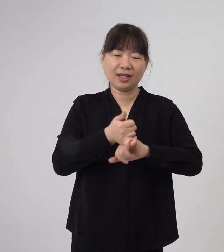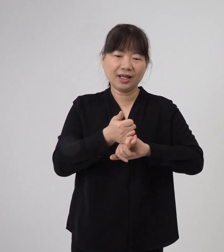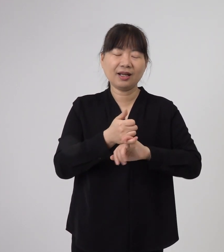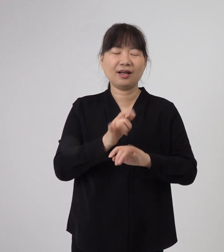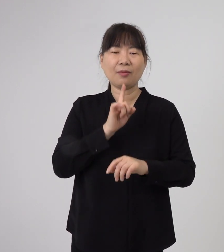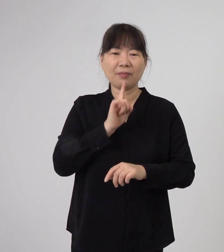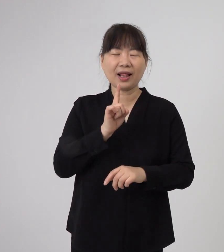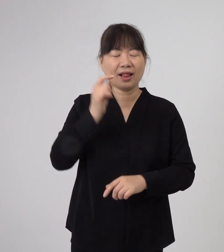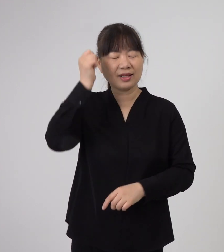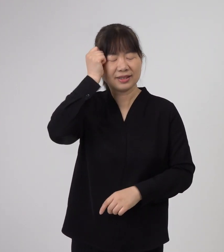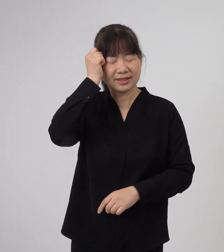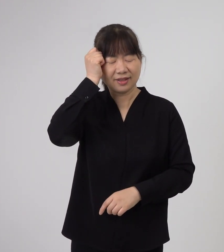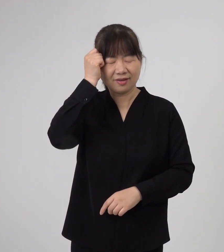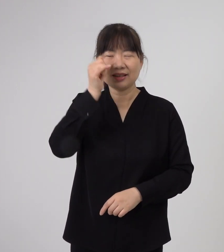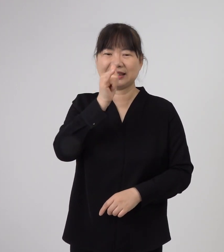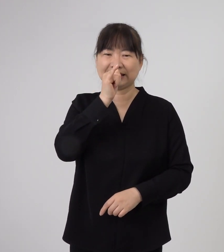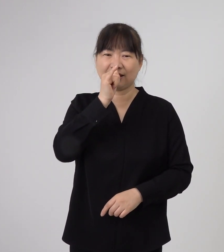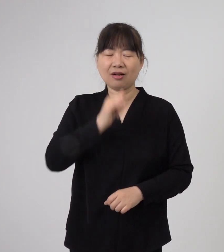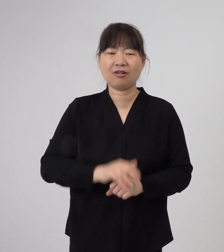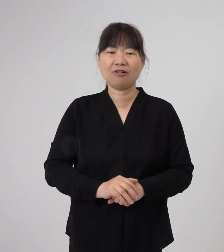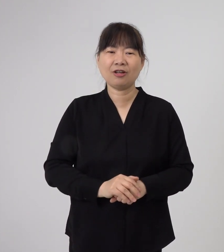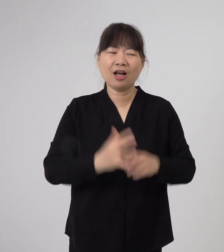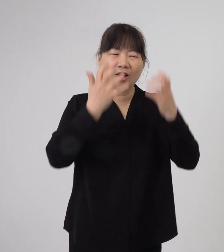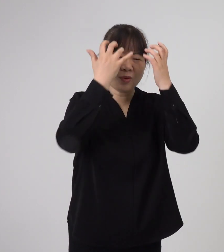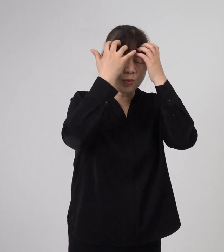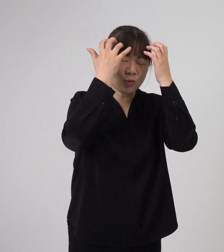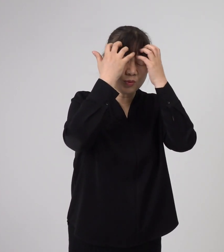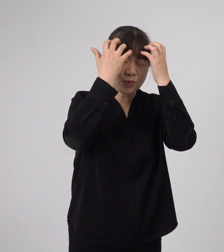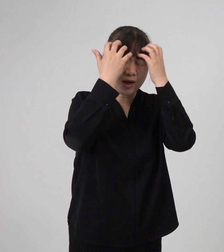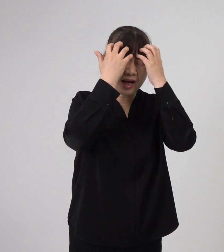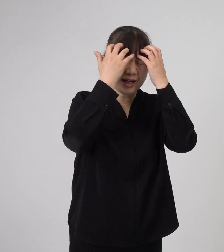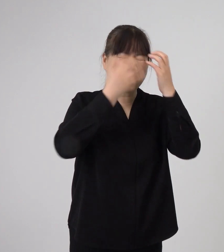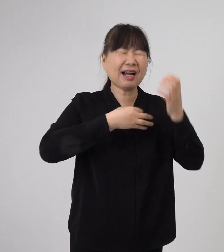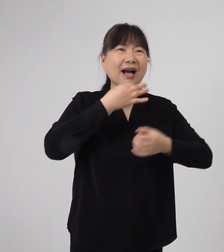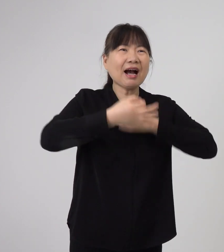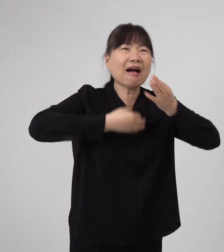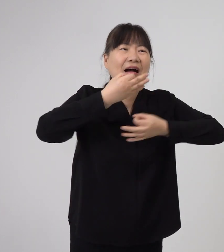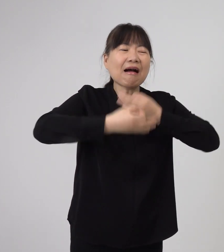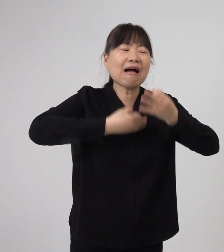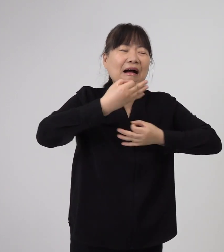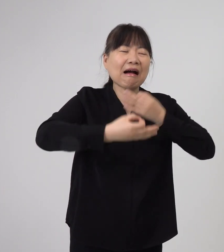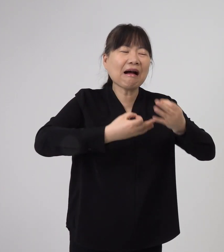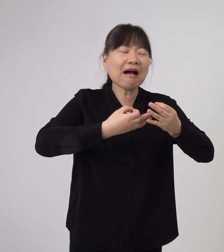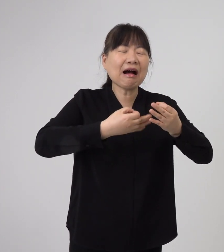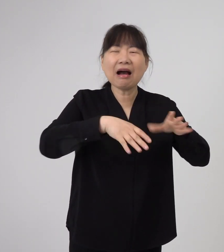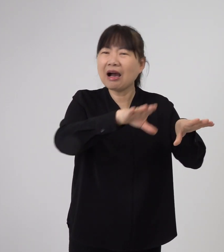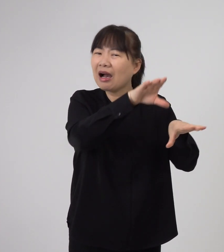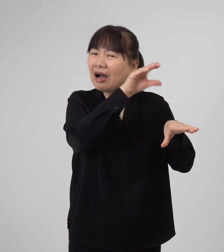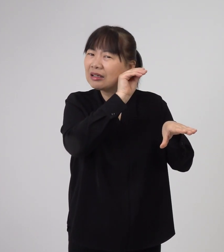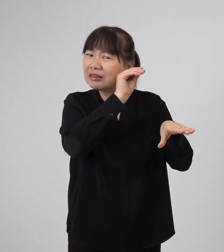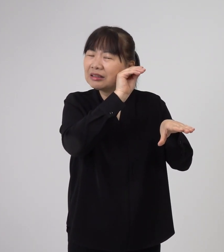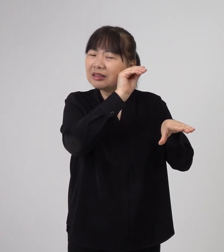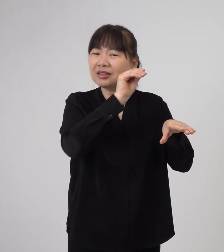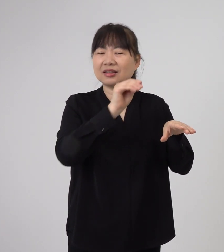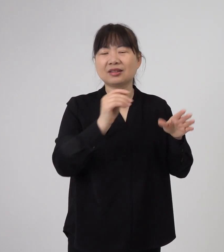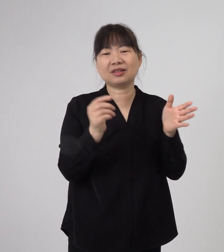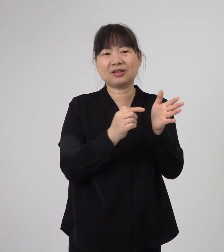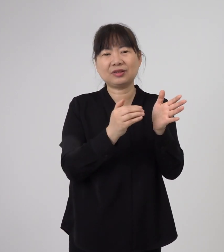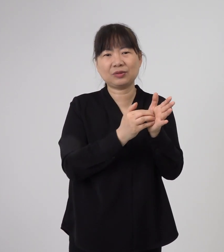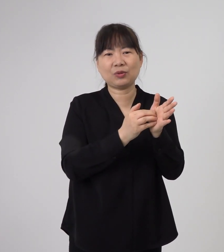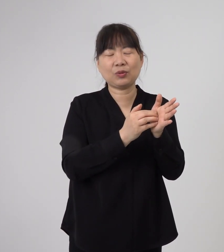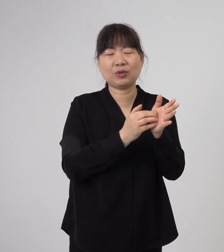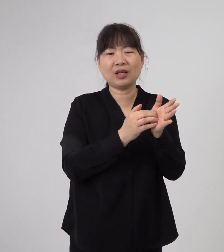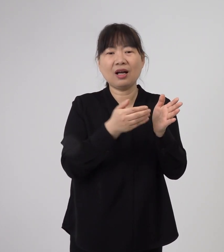기억하사. 네, 고통 소리를 들으시고 그 고통 소리의 부르짖음 때문이 아니라